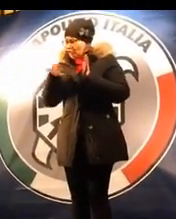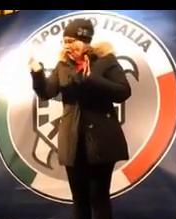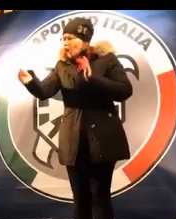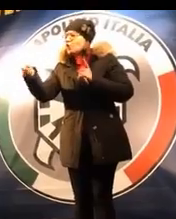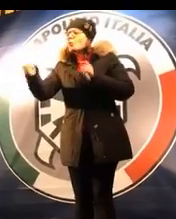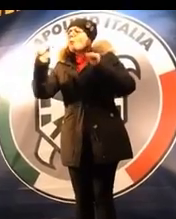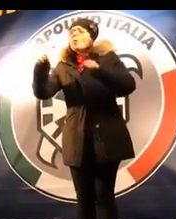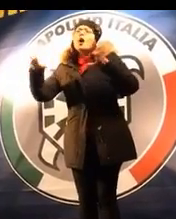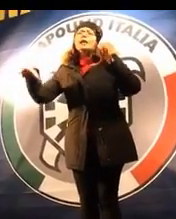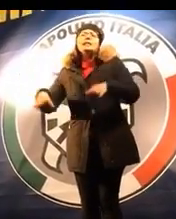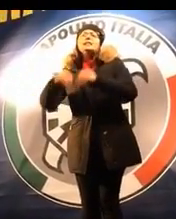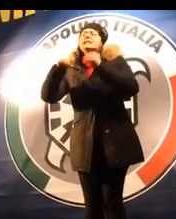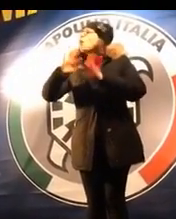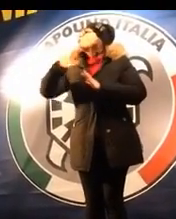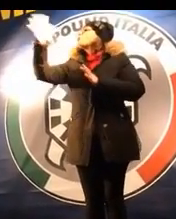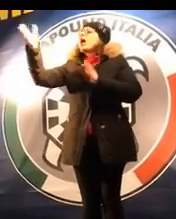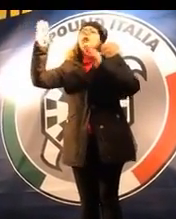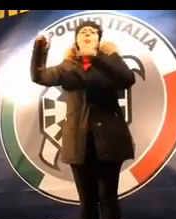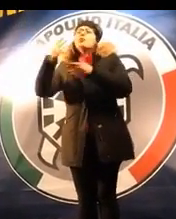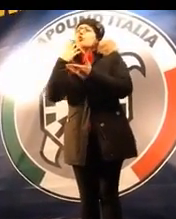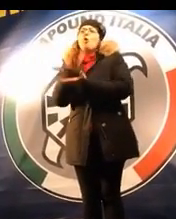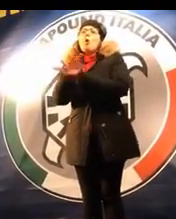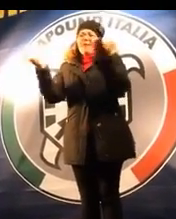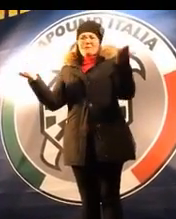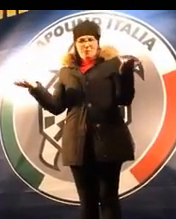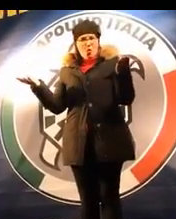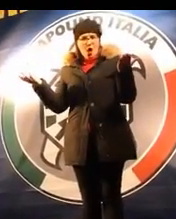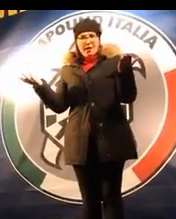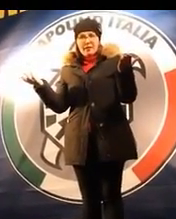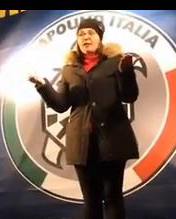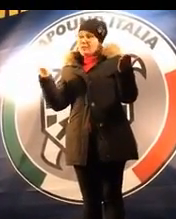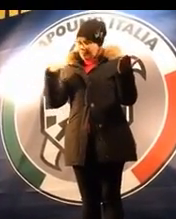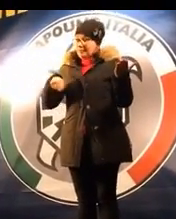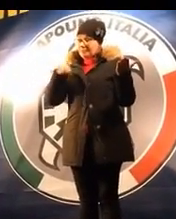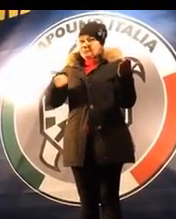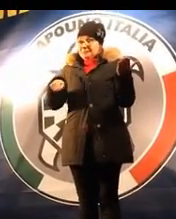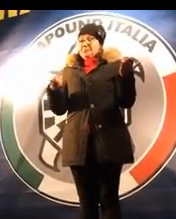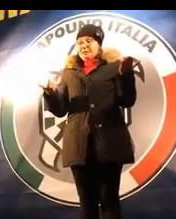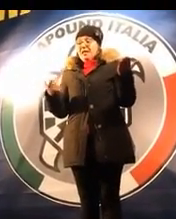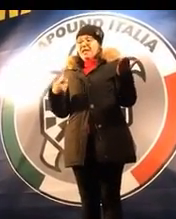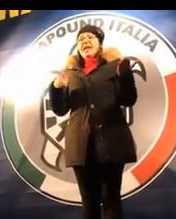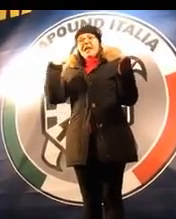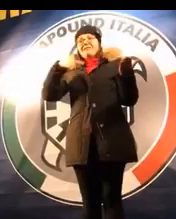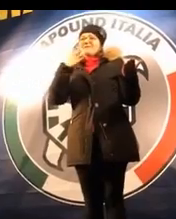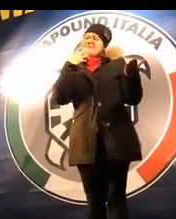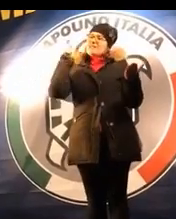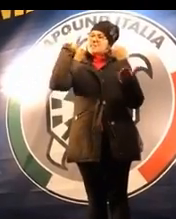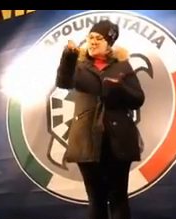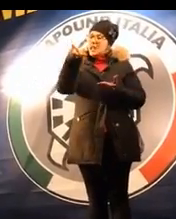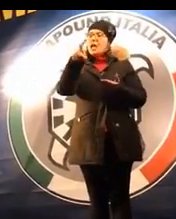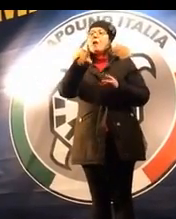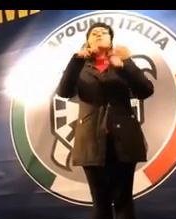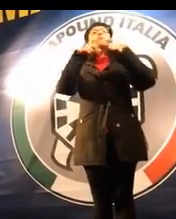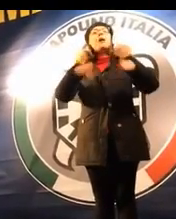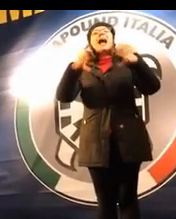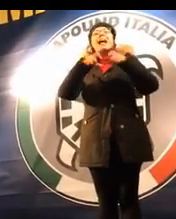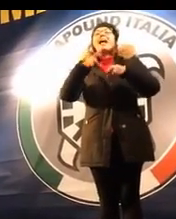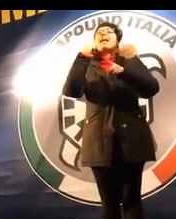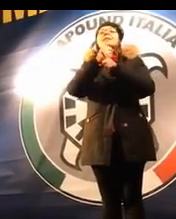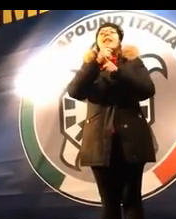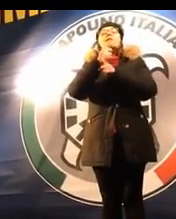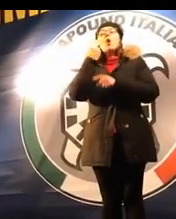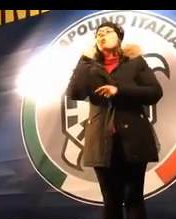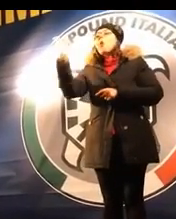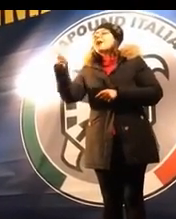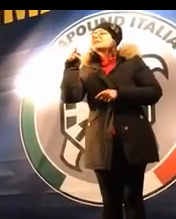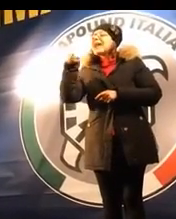il tuo progetto di esistenza laddove ritieni più conveniente. Questo vuol dire obbligare le banche a fare l'interesse del cittadino e